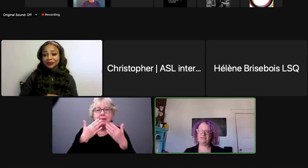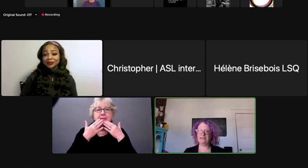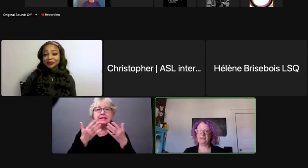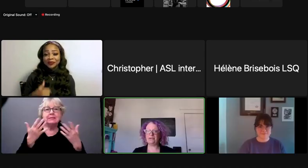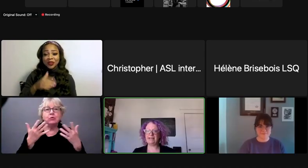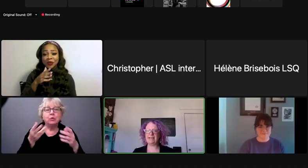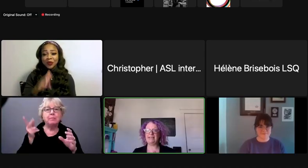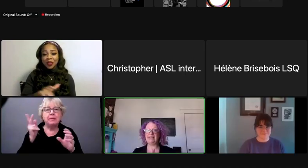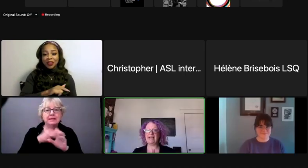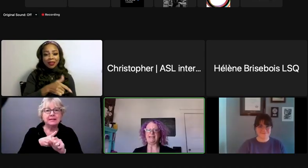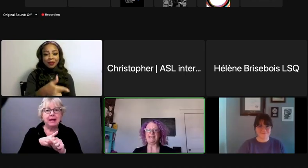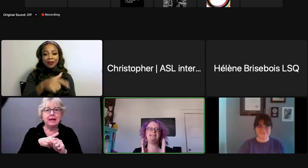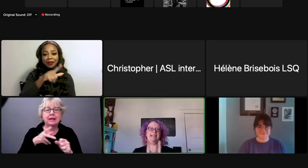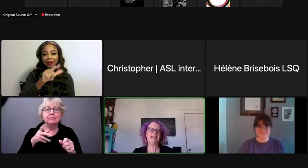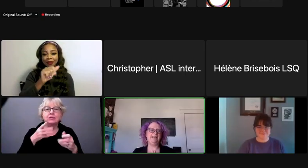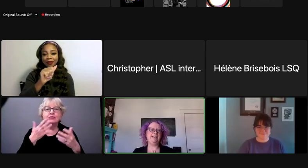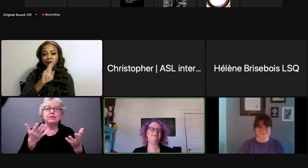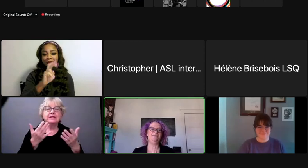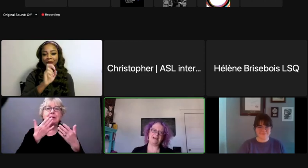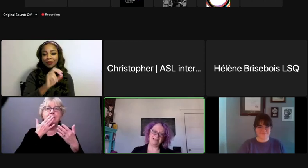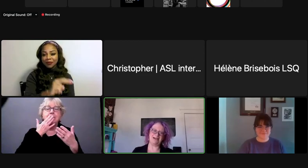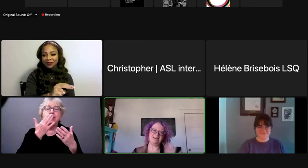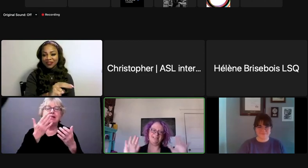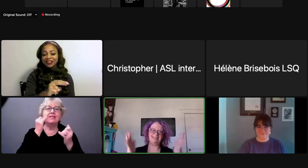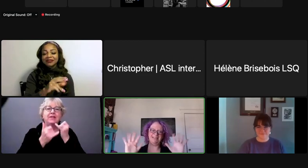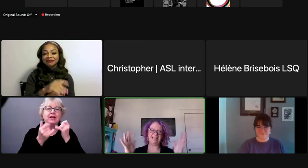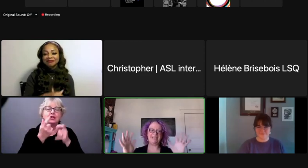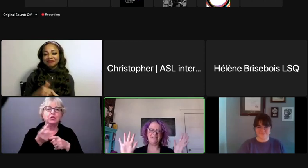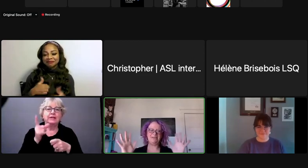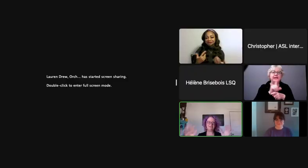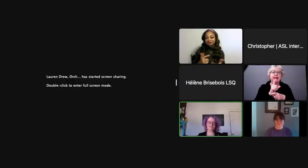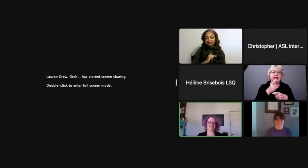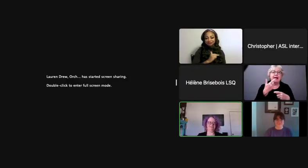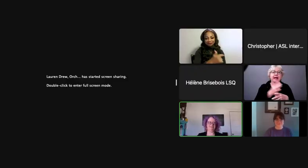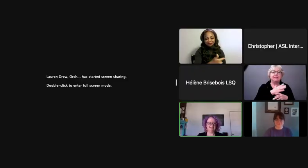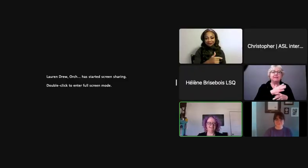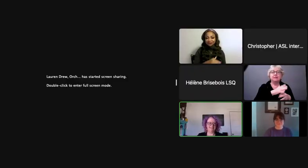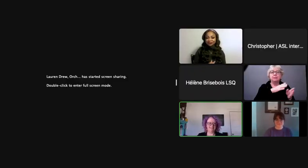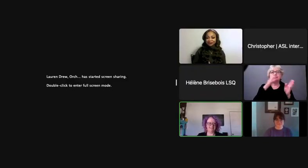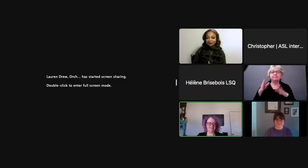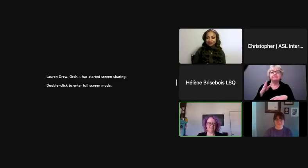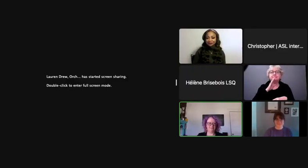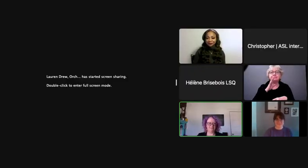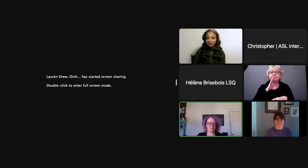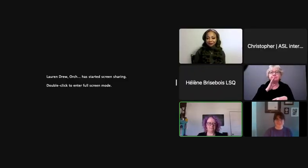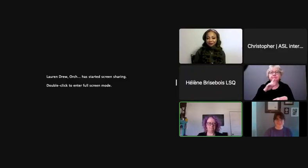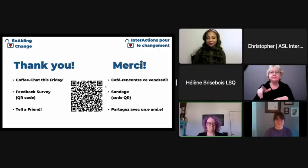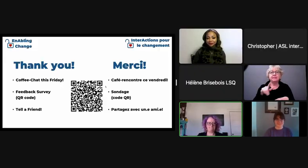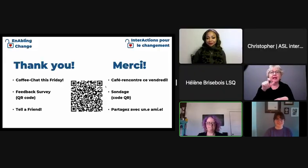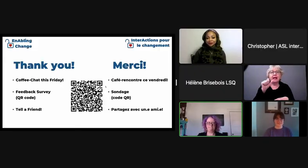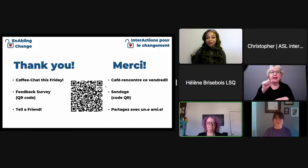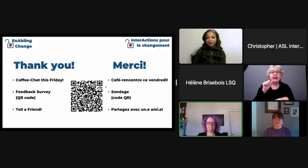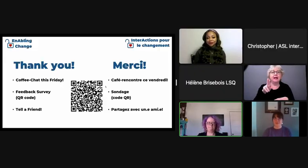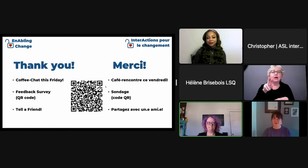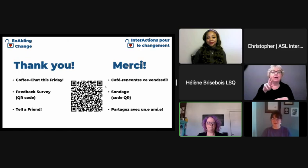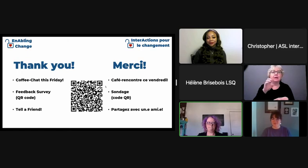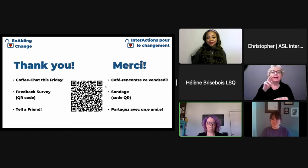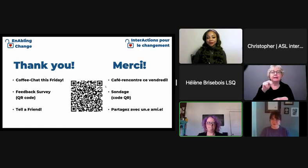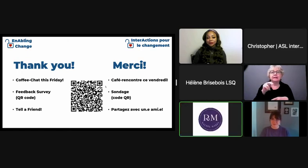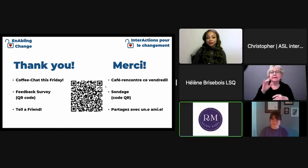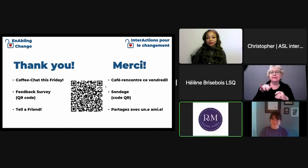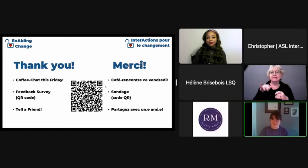souhaite une excellente fin de journée avant de passer le micro à ma collègue Lauren et c'est la fin de ma